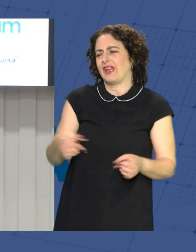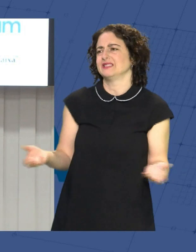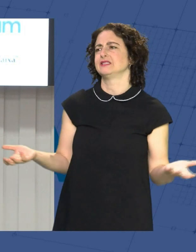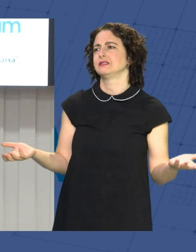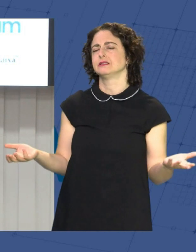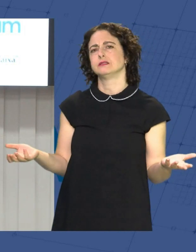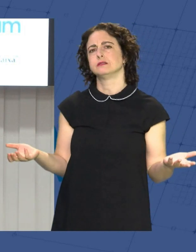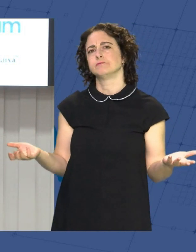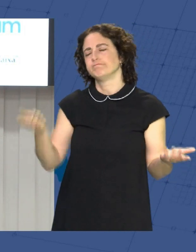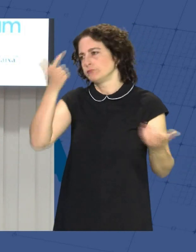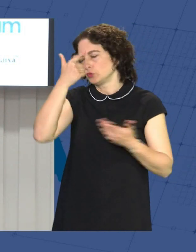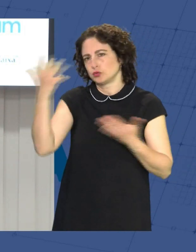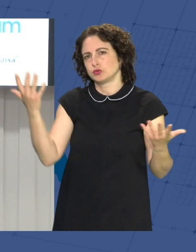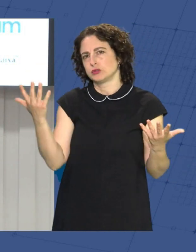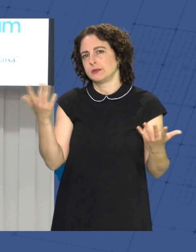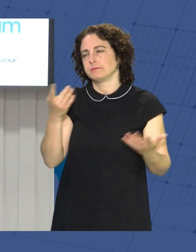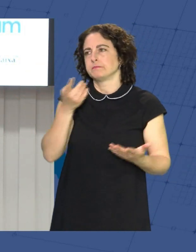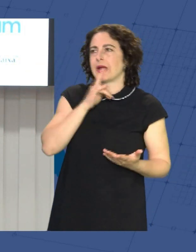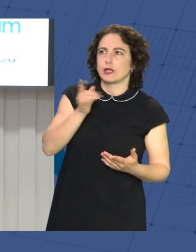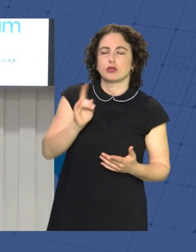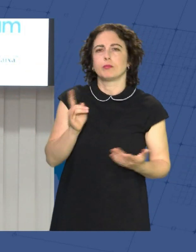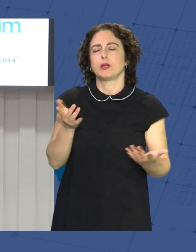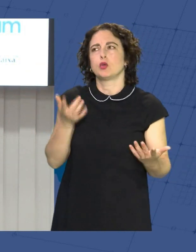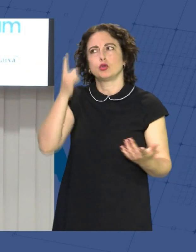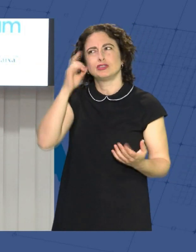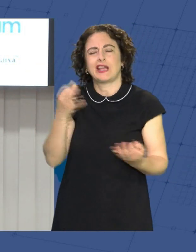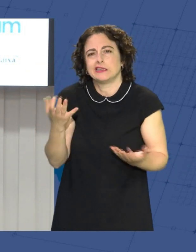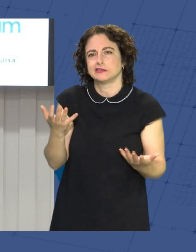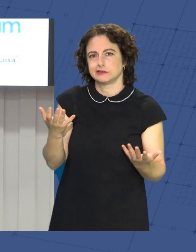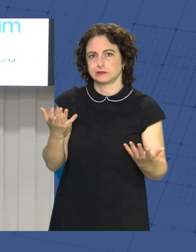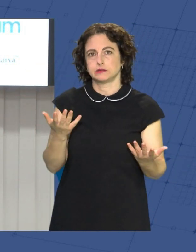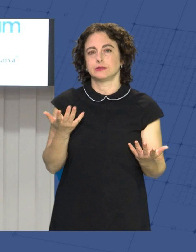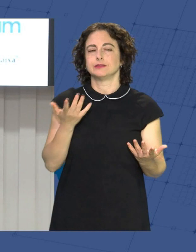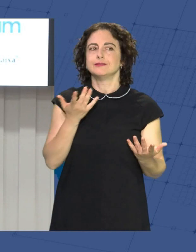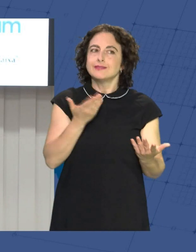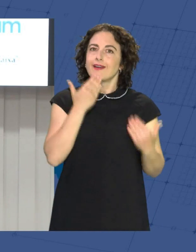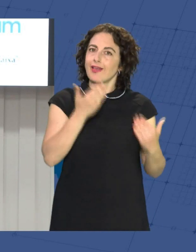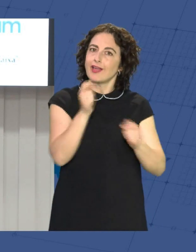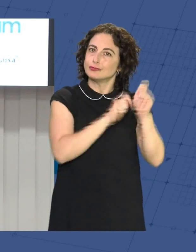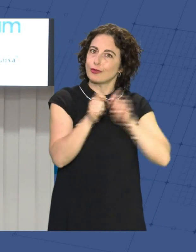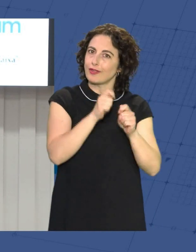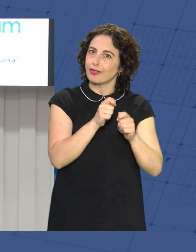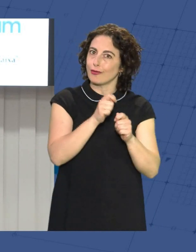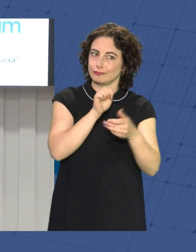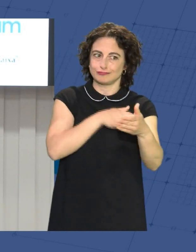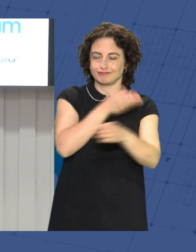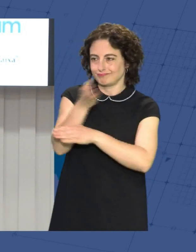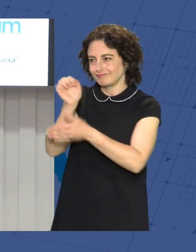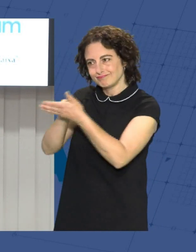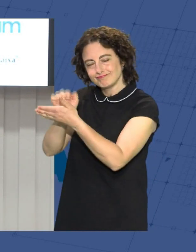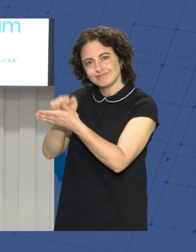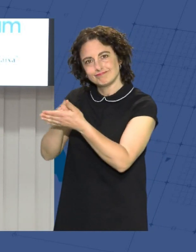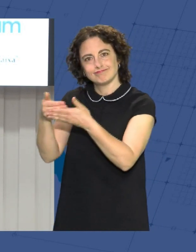no sé, no suena mal, pero ¿esto qué es? Y el que puedas tocar las puertas de una